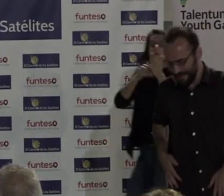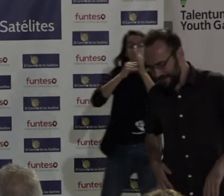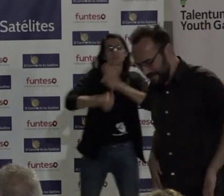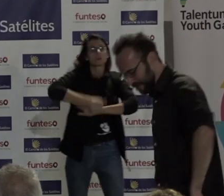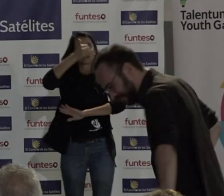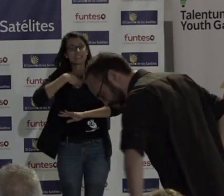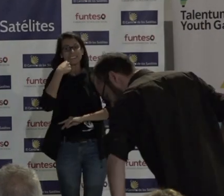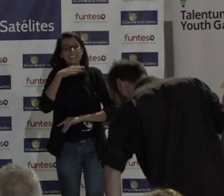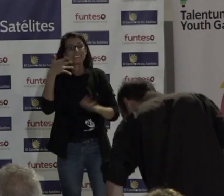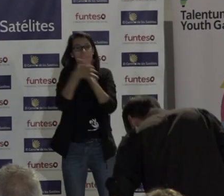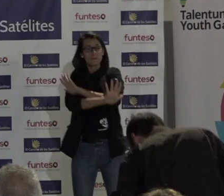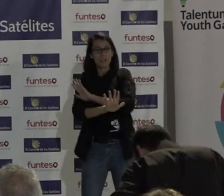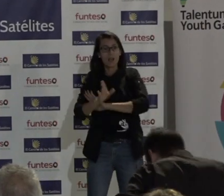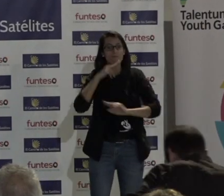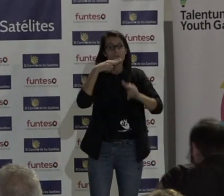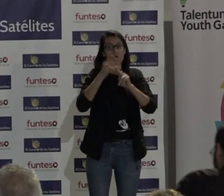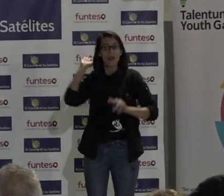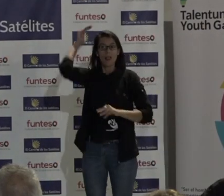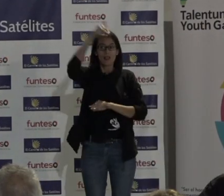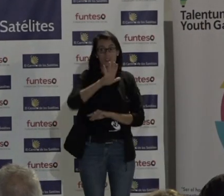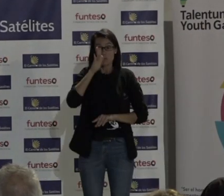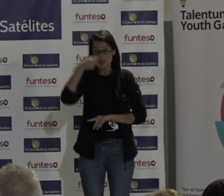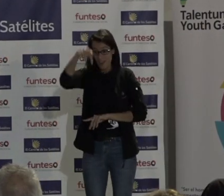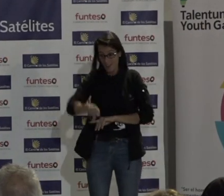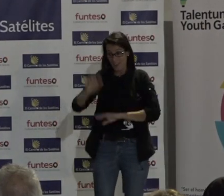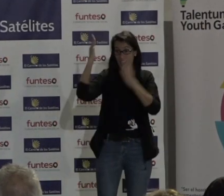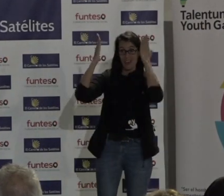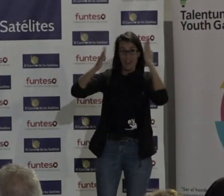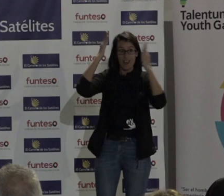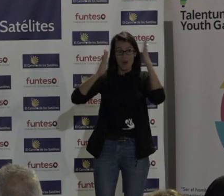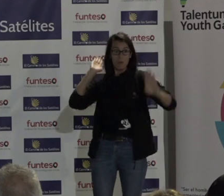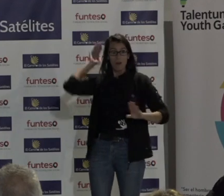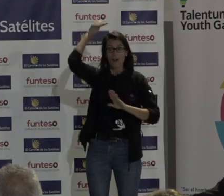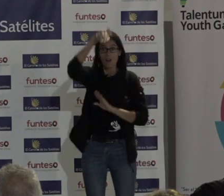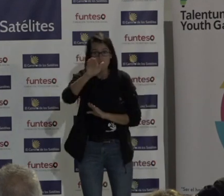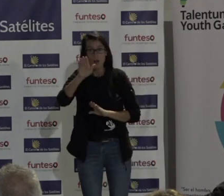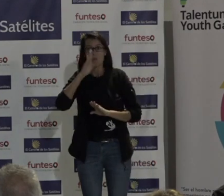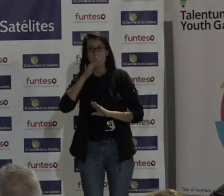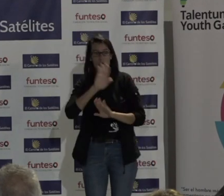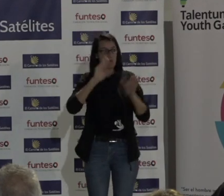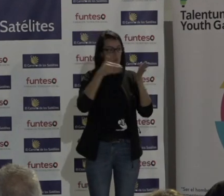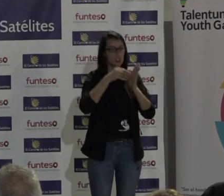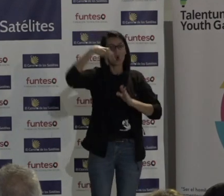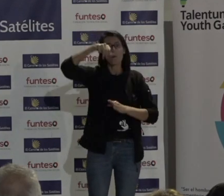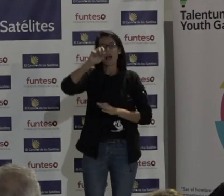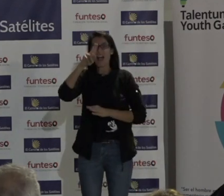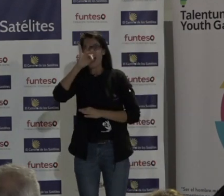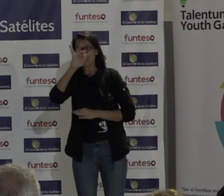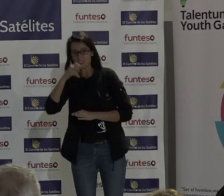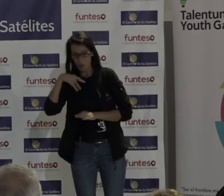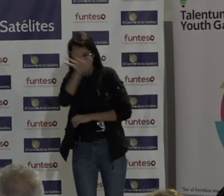término latino que tiene que ver con el enclave romano que aquí existía. Porto Maris es porque en este